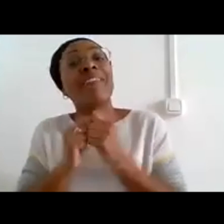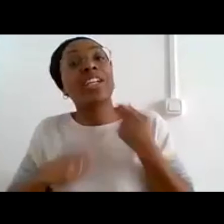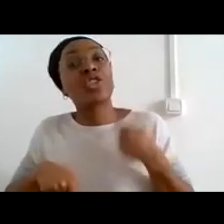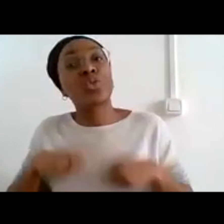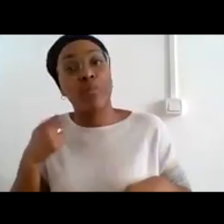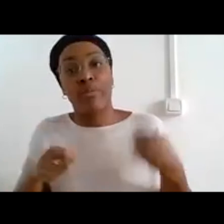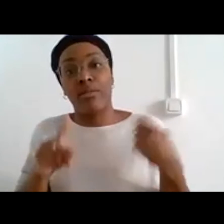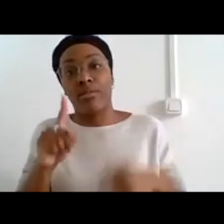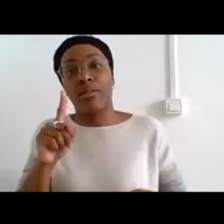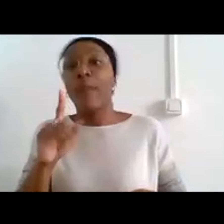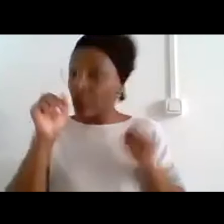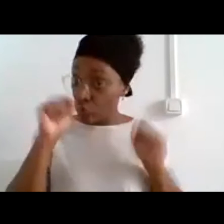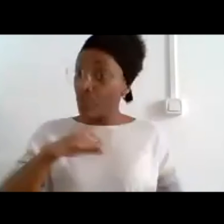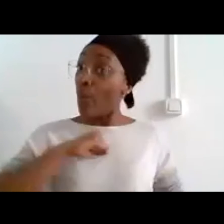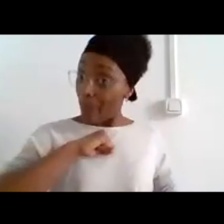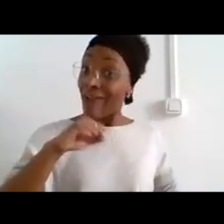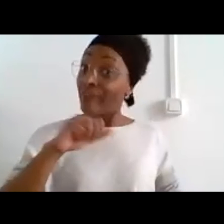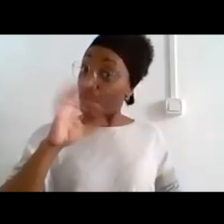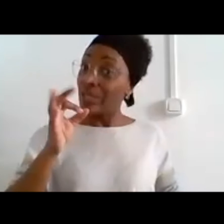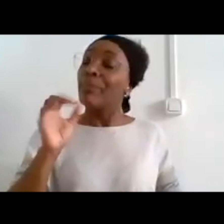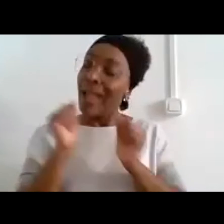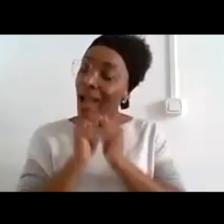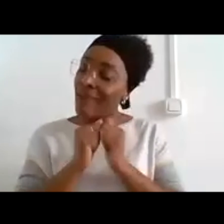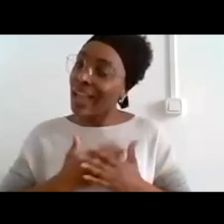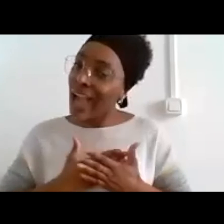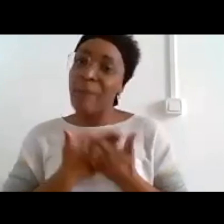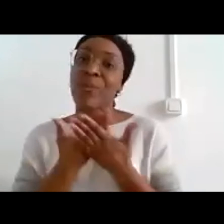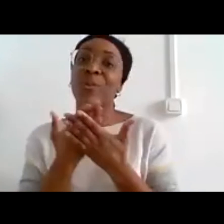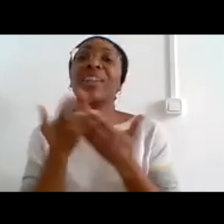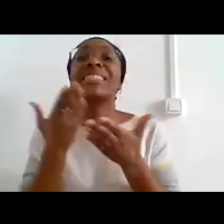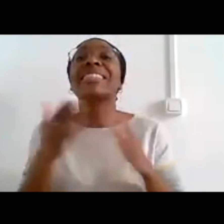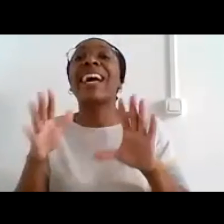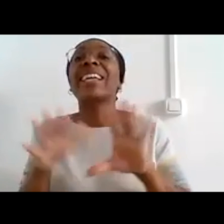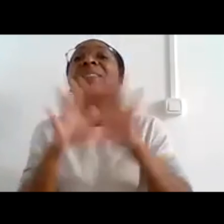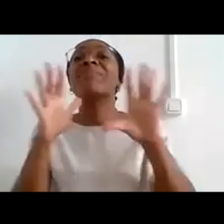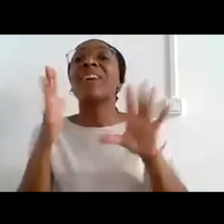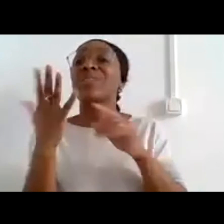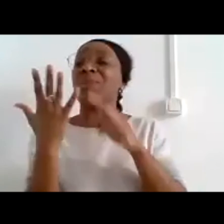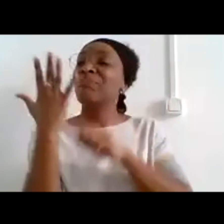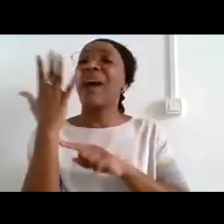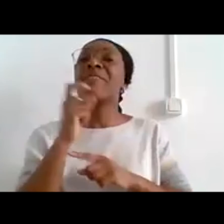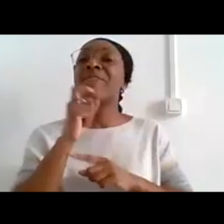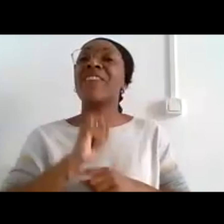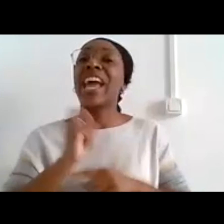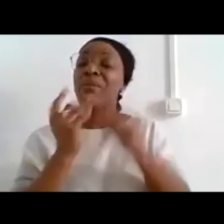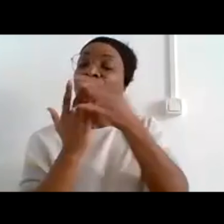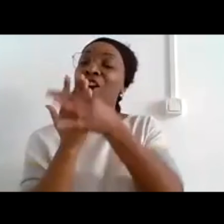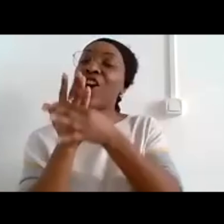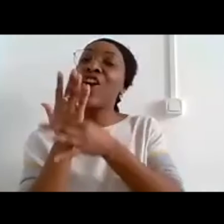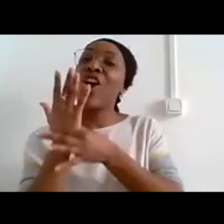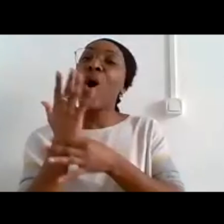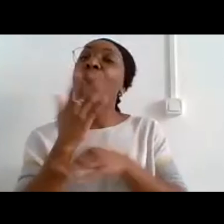devant Dieu que nous le faisons et Dieu nous regarde. Alors, ayons la bonne attitude. Prions pour cette sagesse qui vient d'en haut, qui est